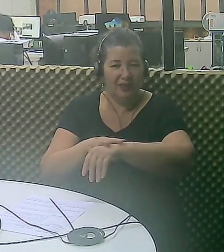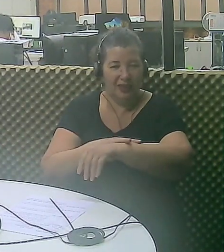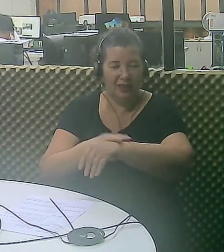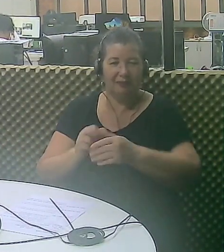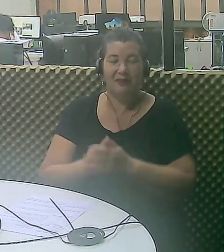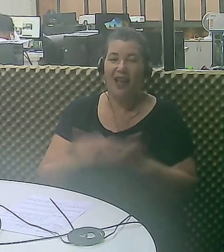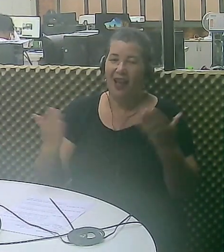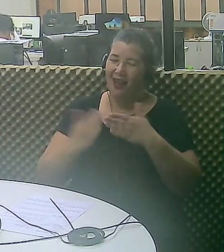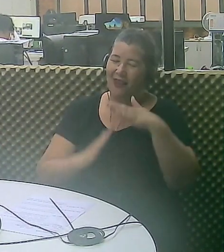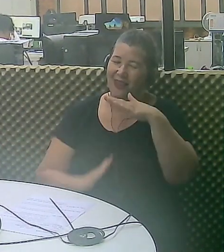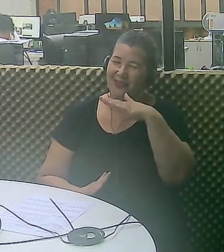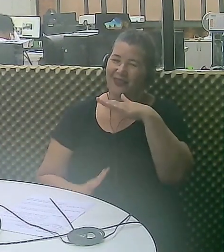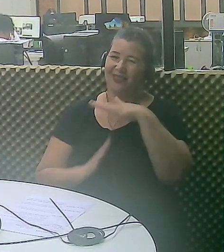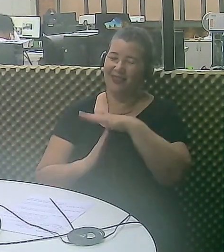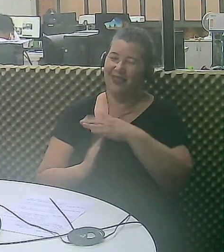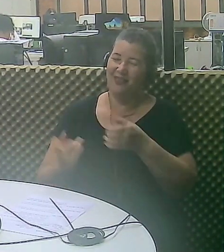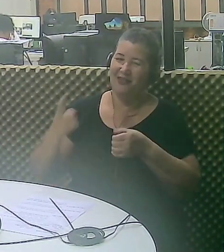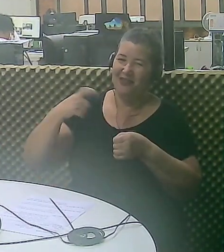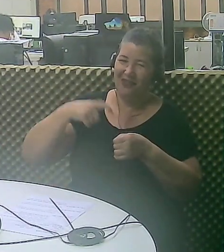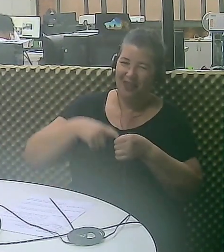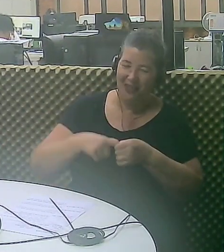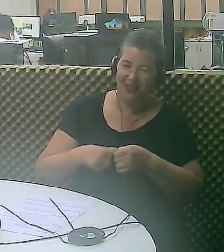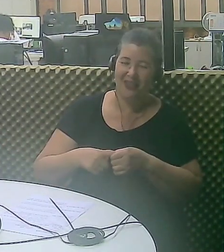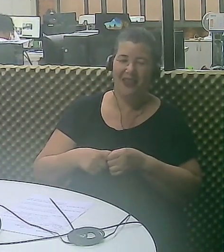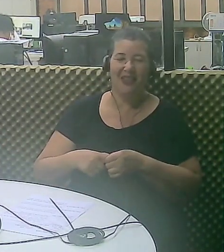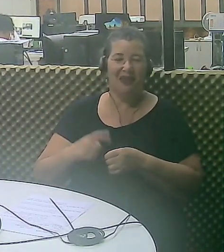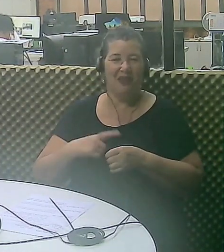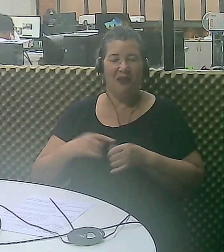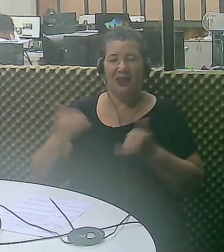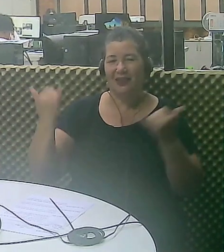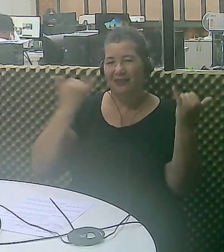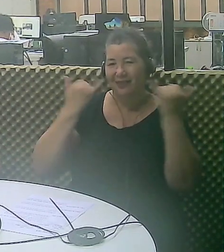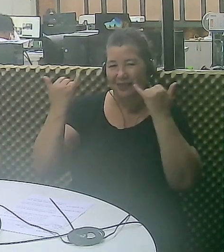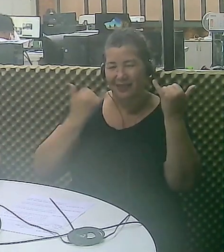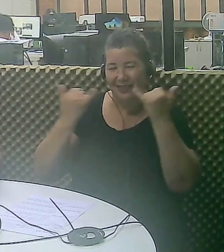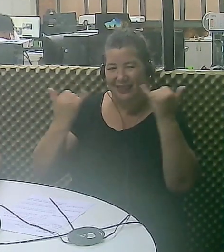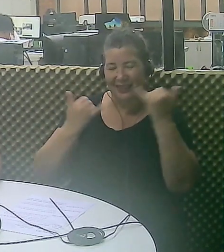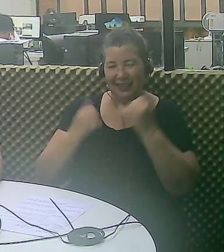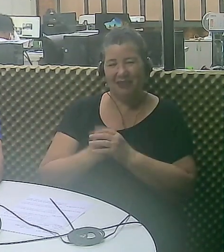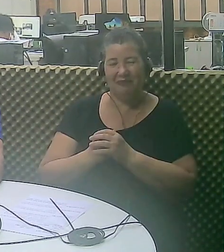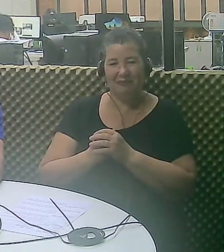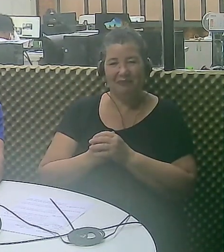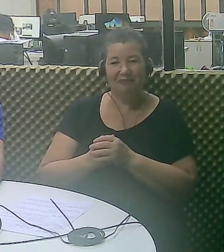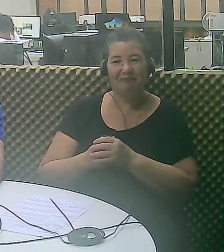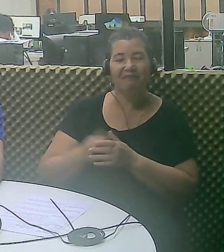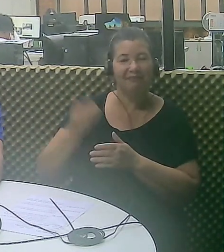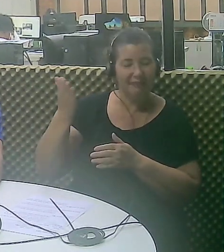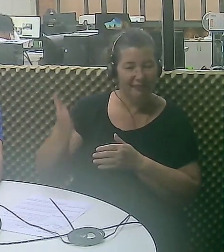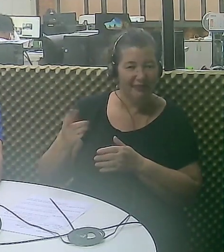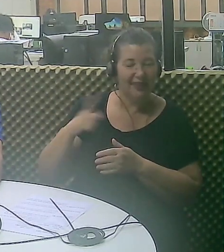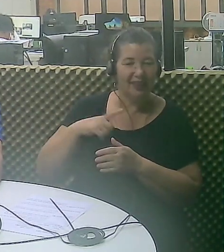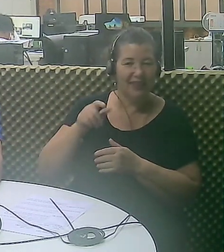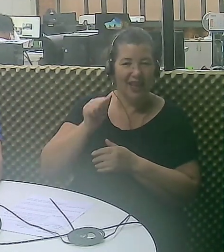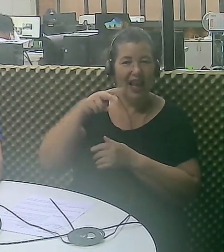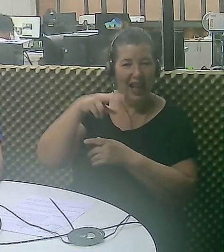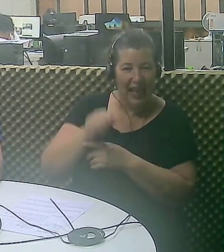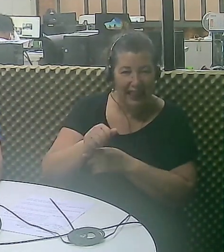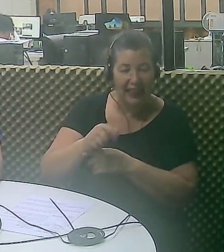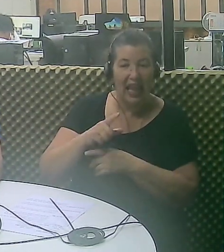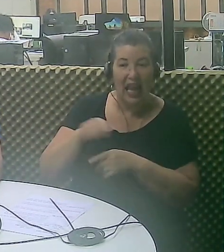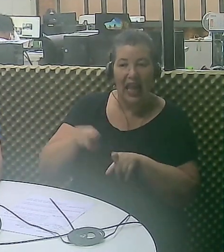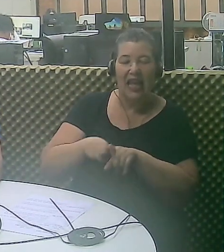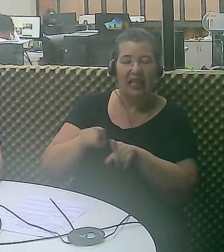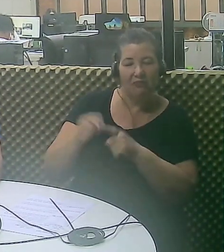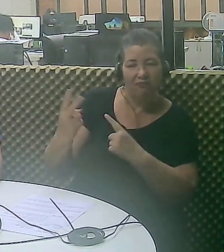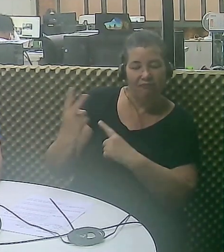Agora vamos para um rápido intervalo, já estamos de volta com o Giro de Notícias. Essa é a capa de chuva da Ana, mas ela também é uma capa de